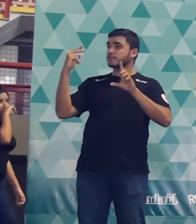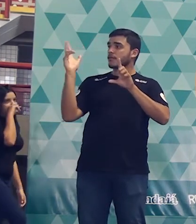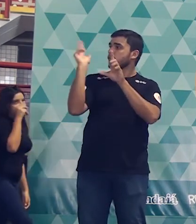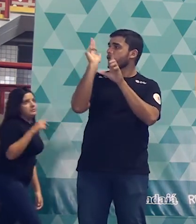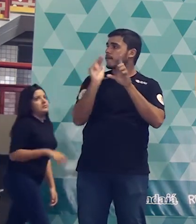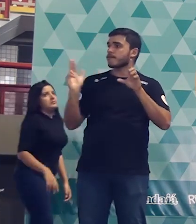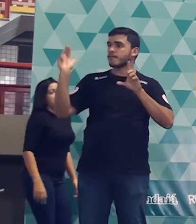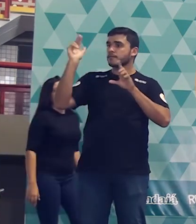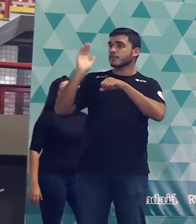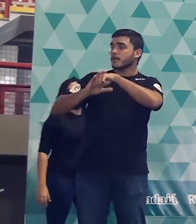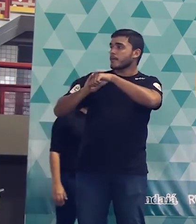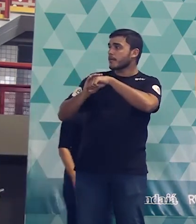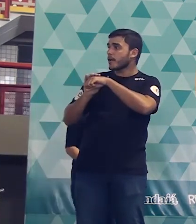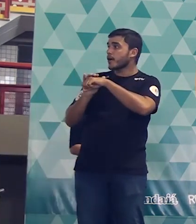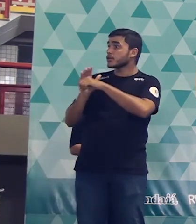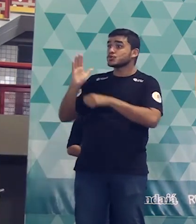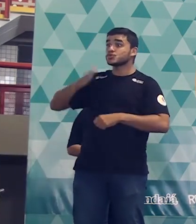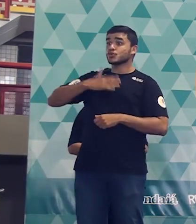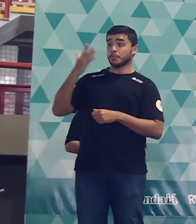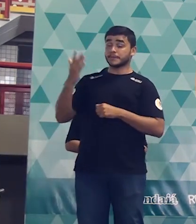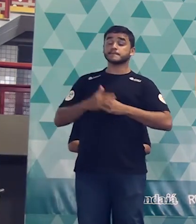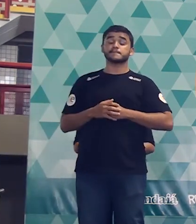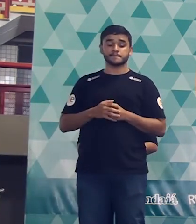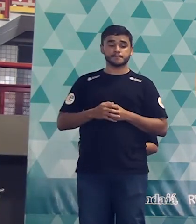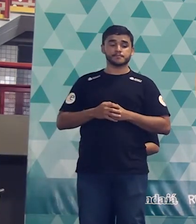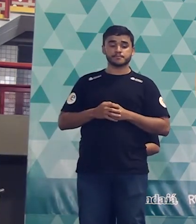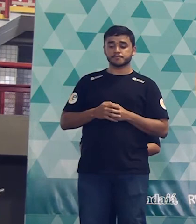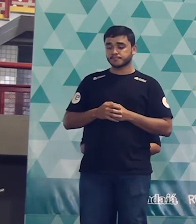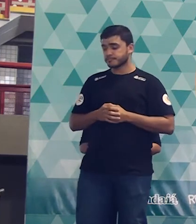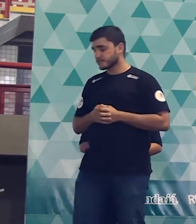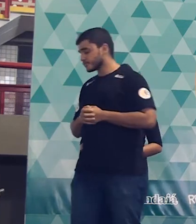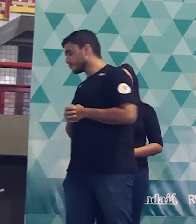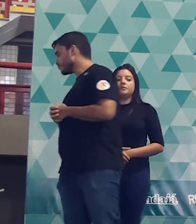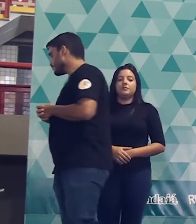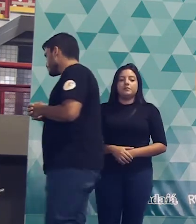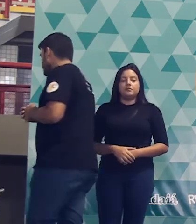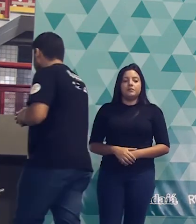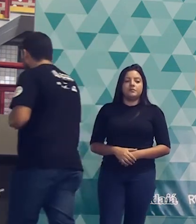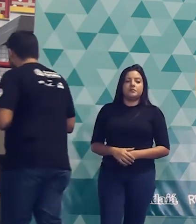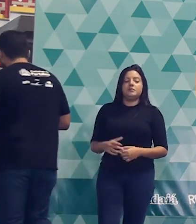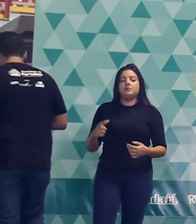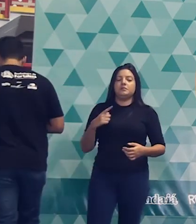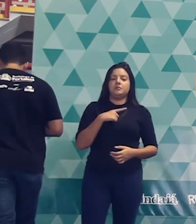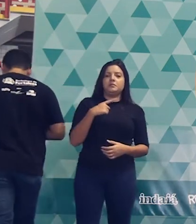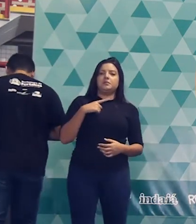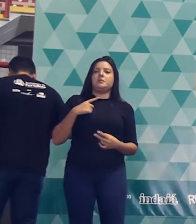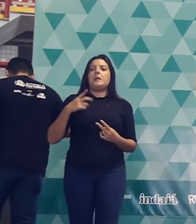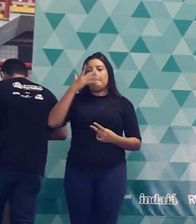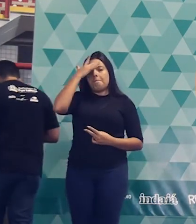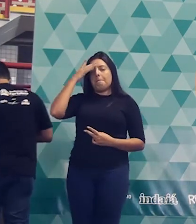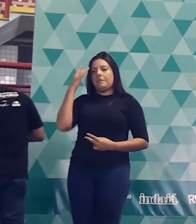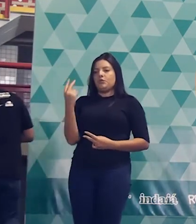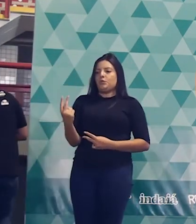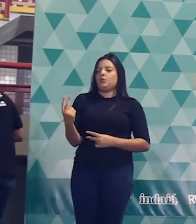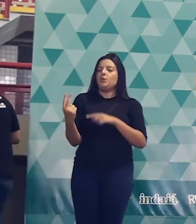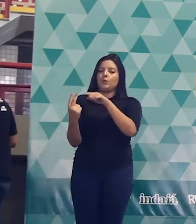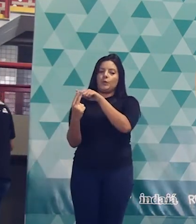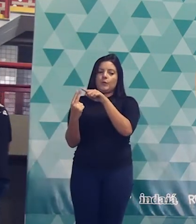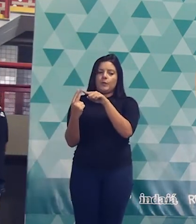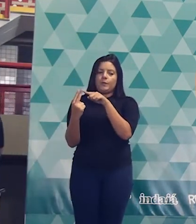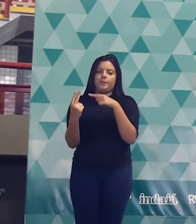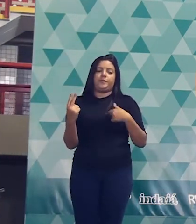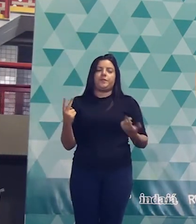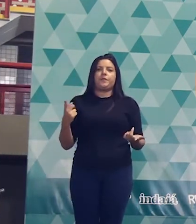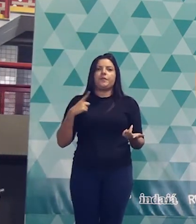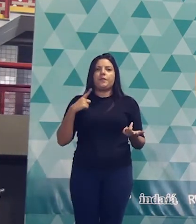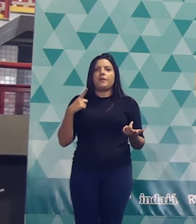pessoa fosse flagrada, entendeu? Tipo aquela foto despercebida, né? Aí tem duas pessoas. Quando eu